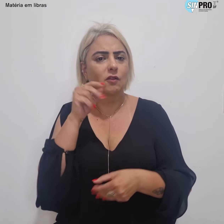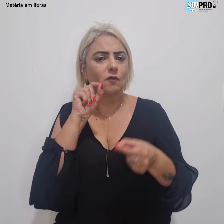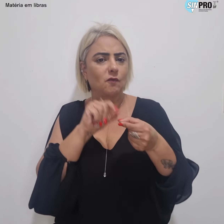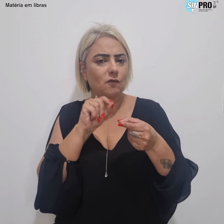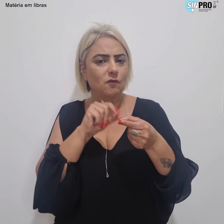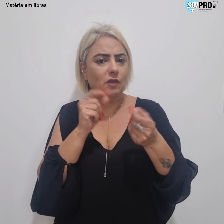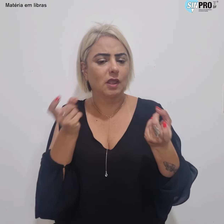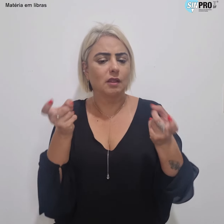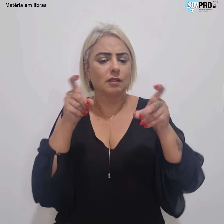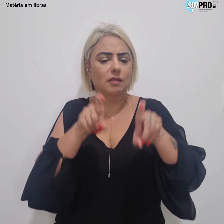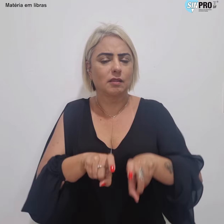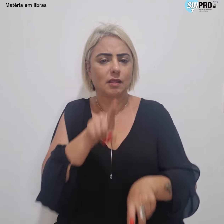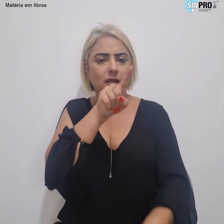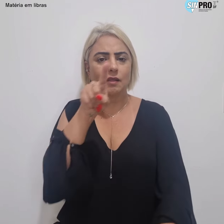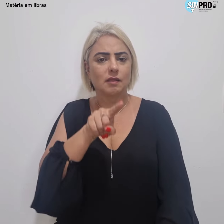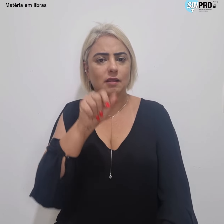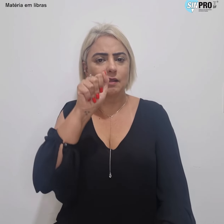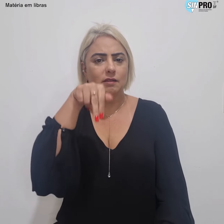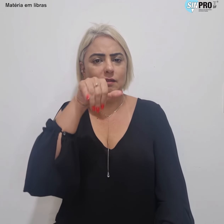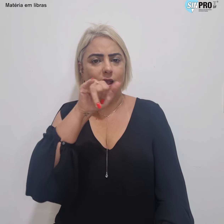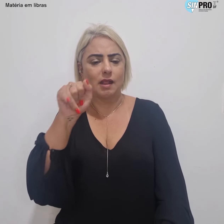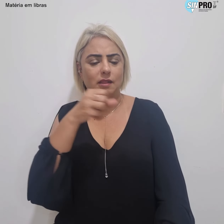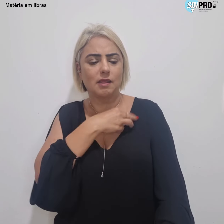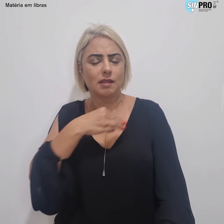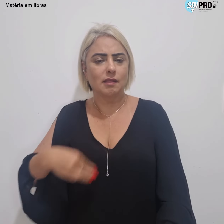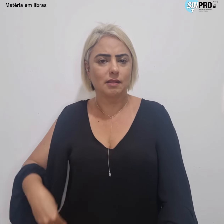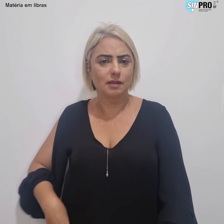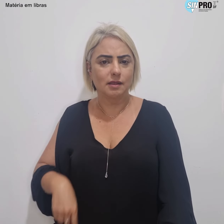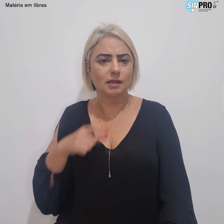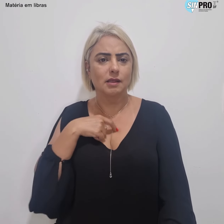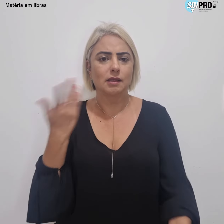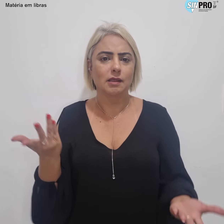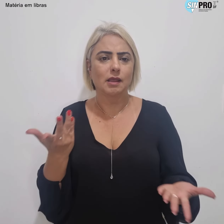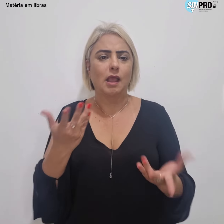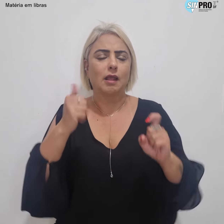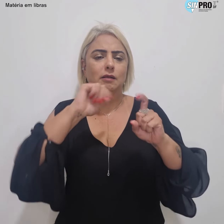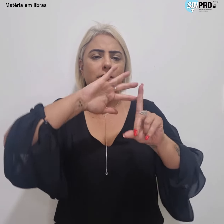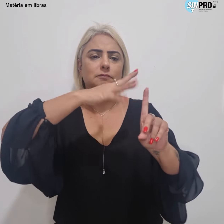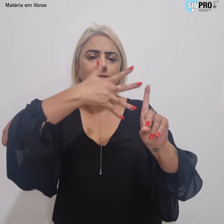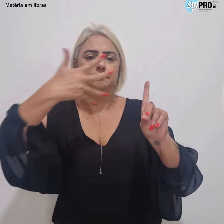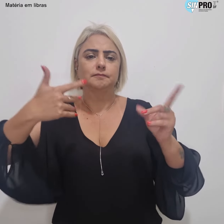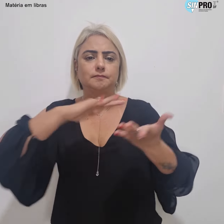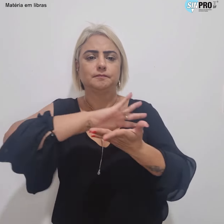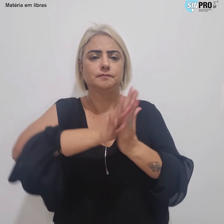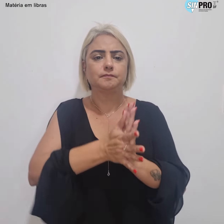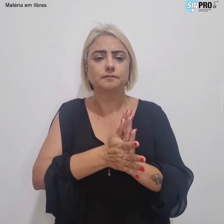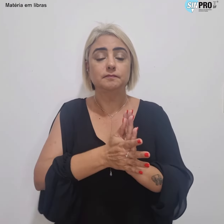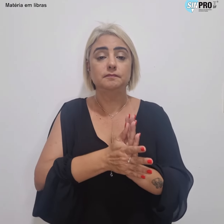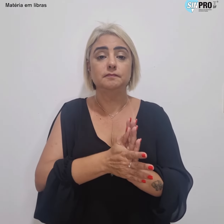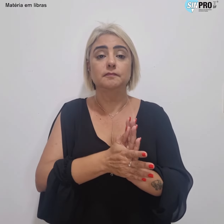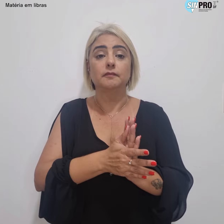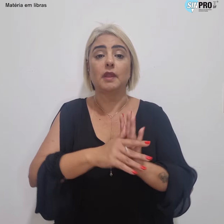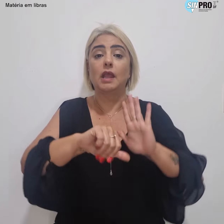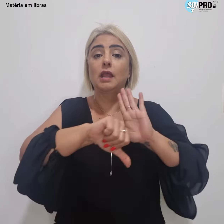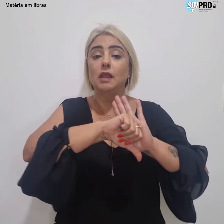recém-empossado Zanin em ações sobre homofobia e descriminalização de